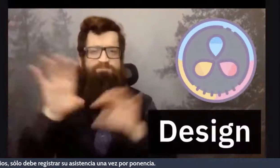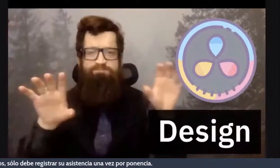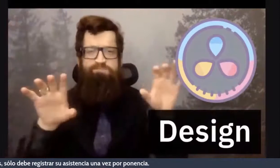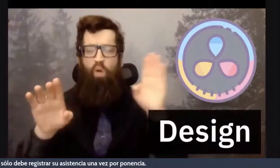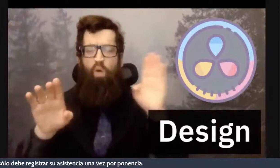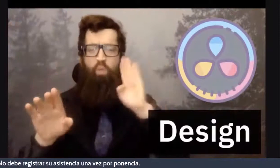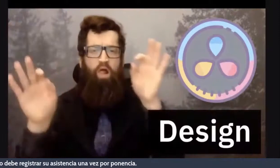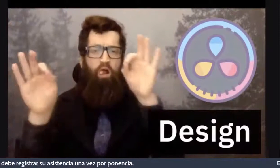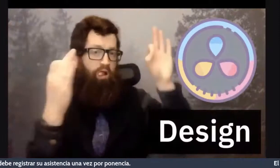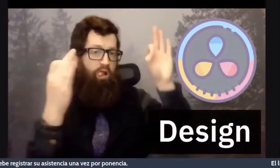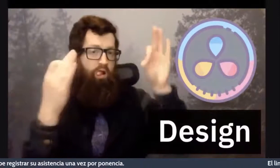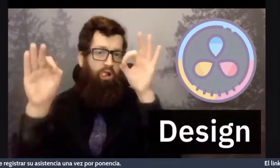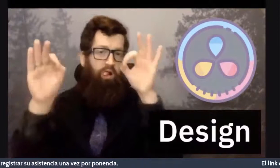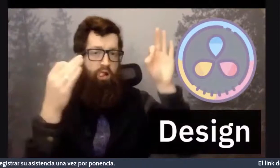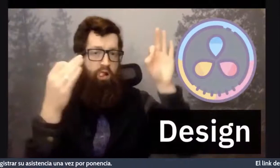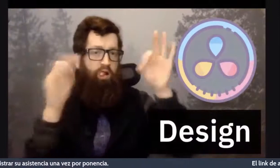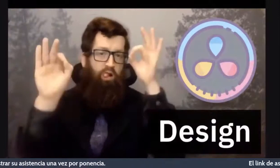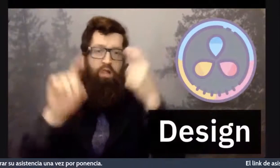estaría perdiendo.